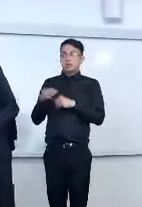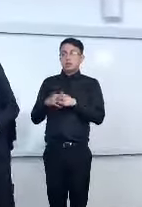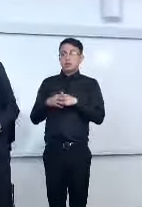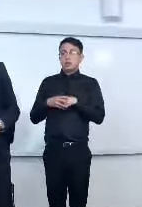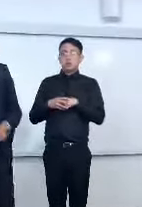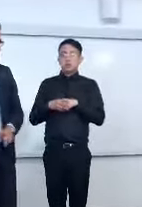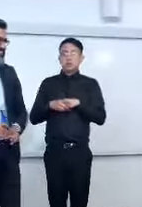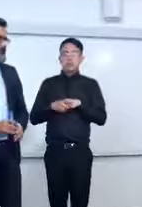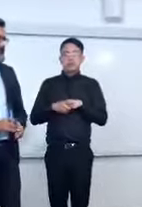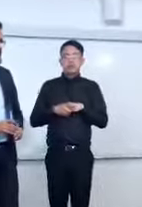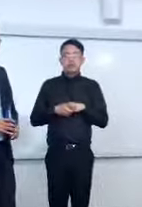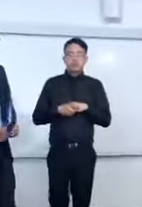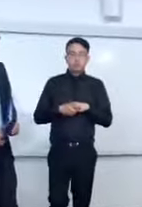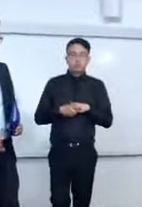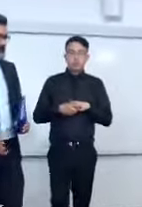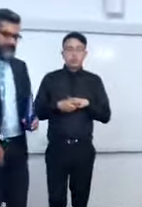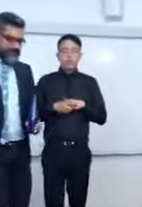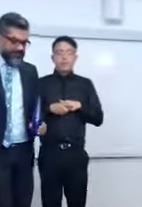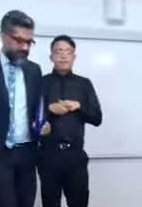Entonces continuamos,